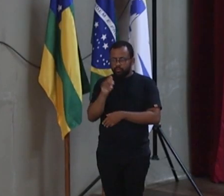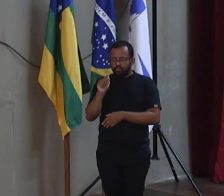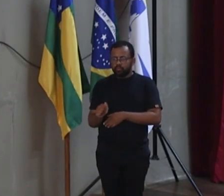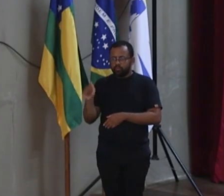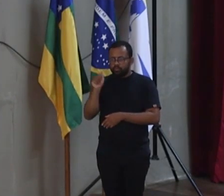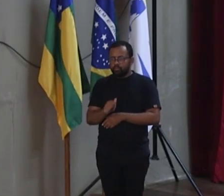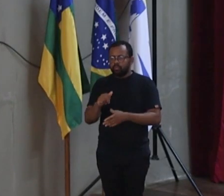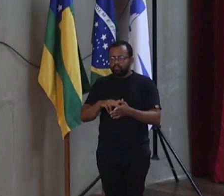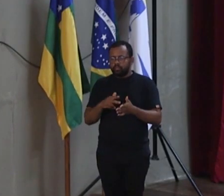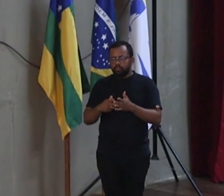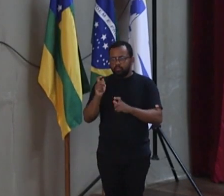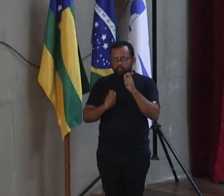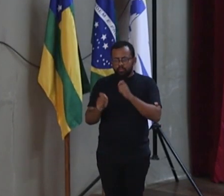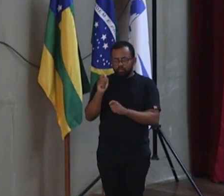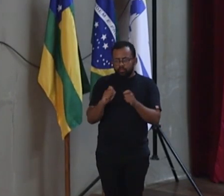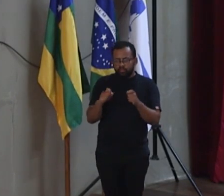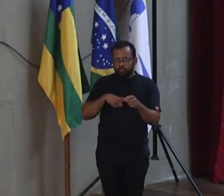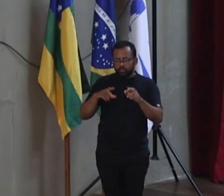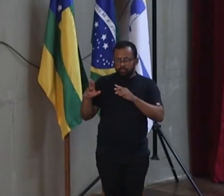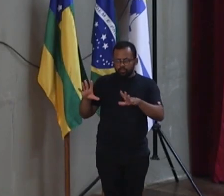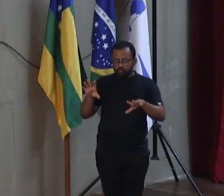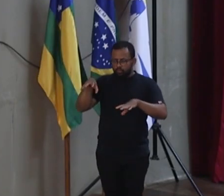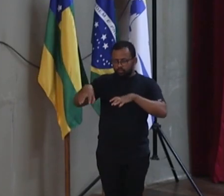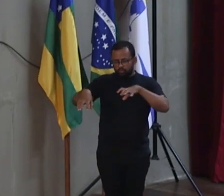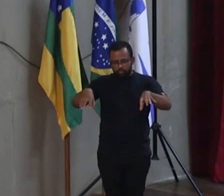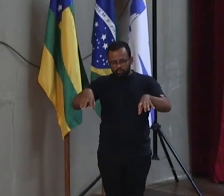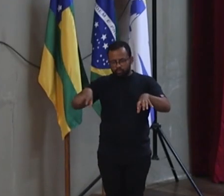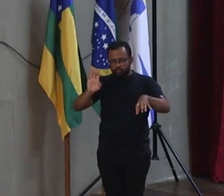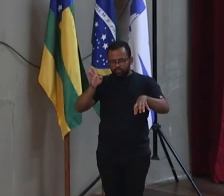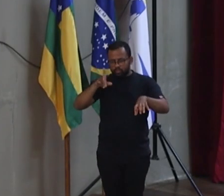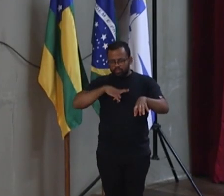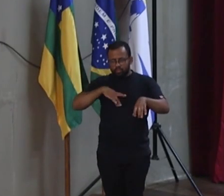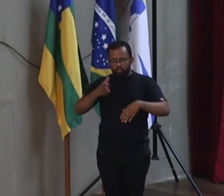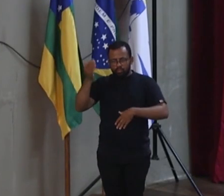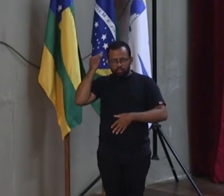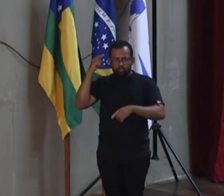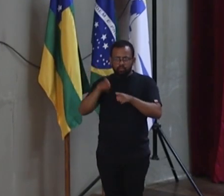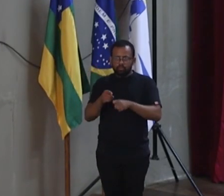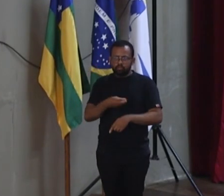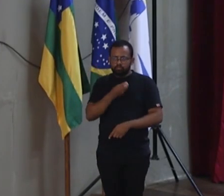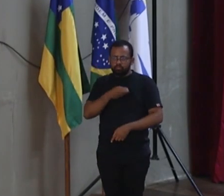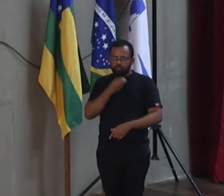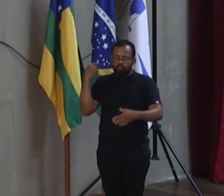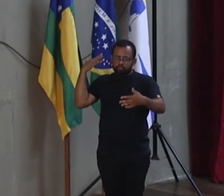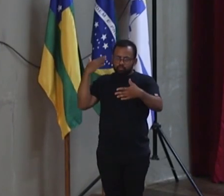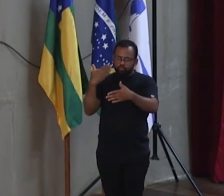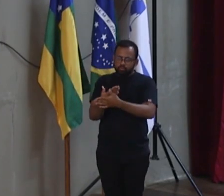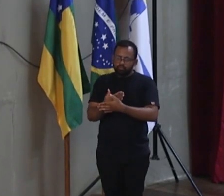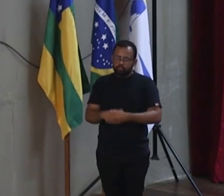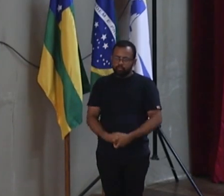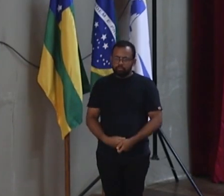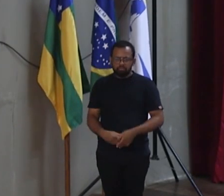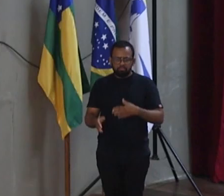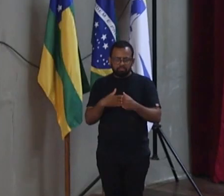Isso significava uma divisão do que já existia e estava em andamento.